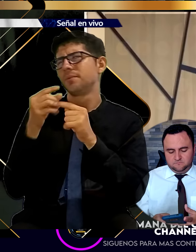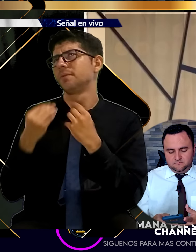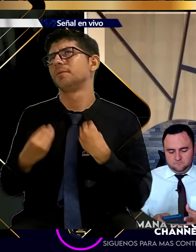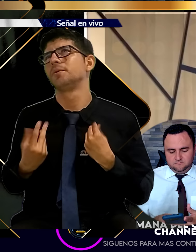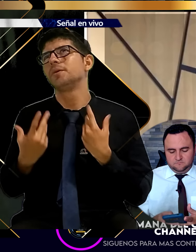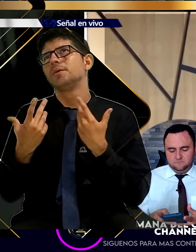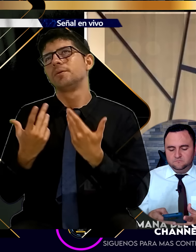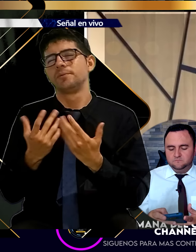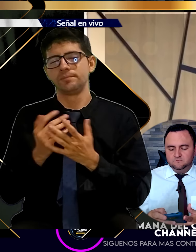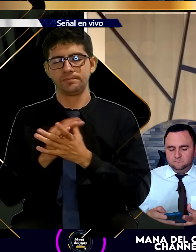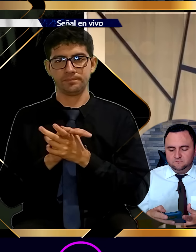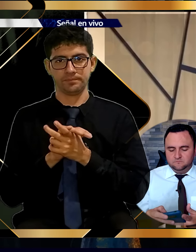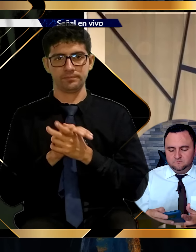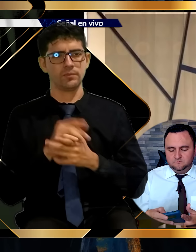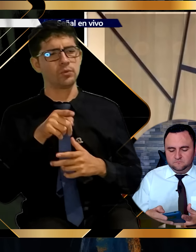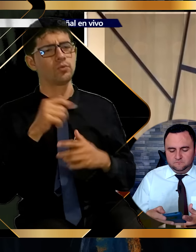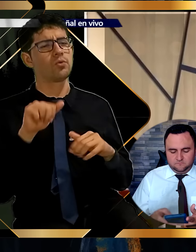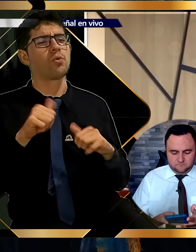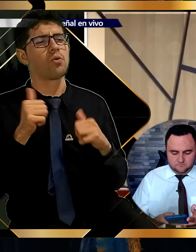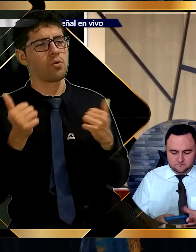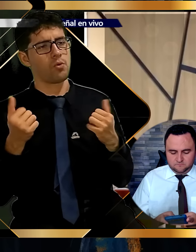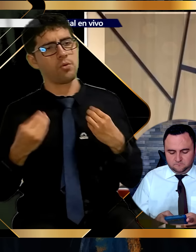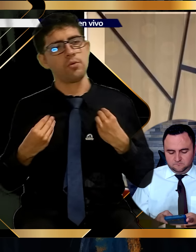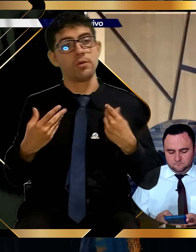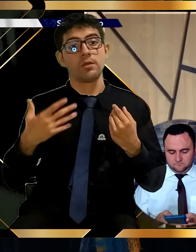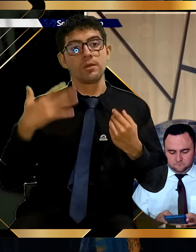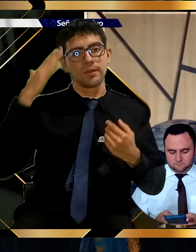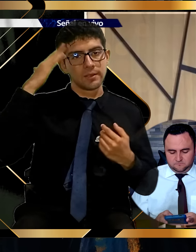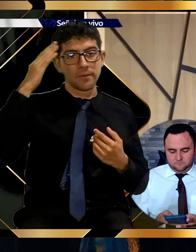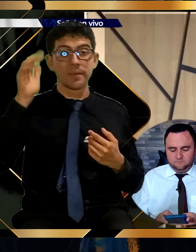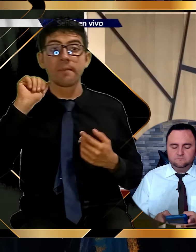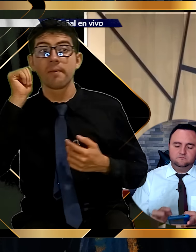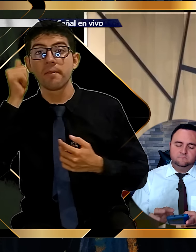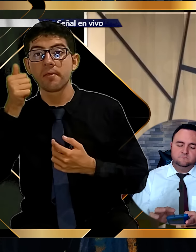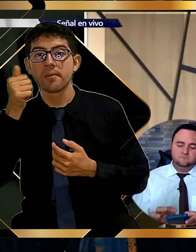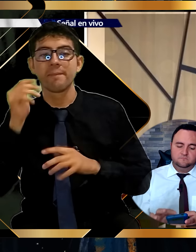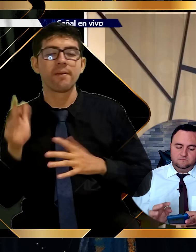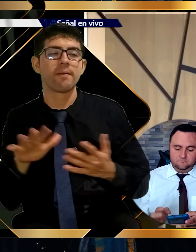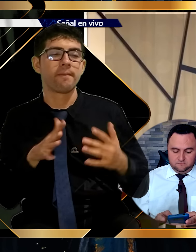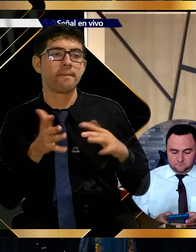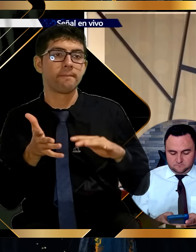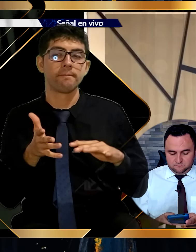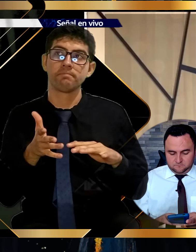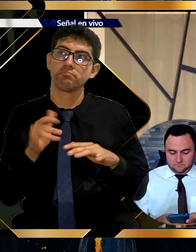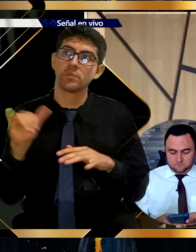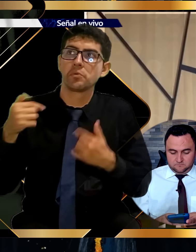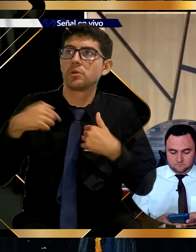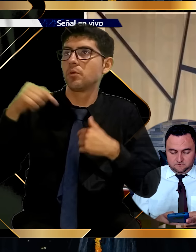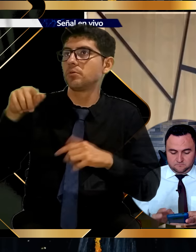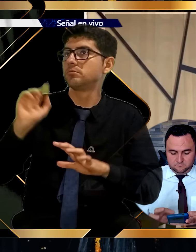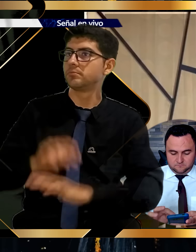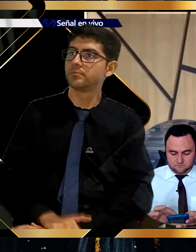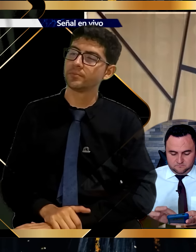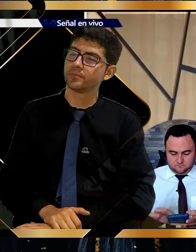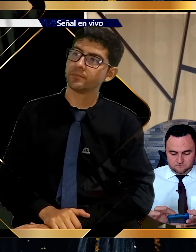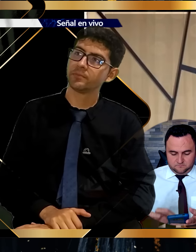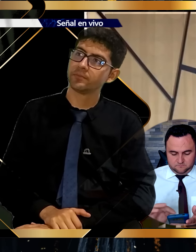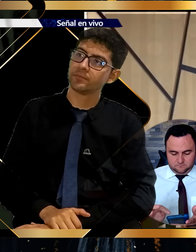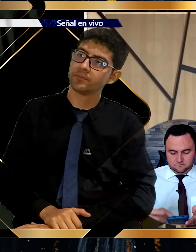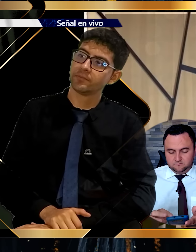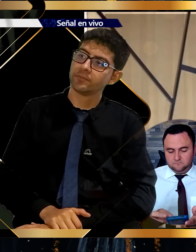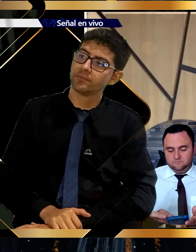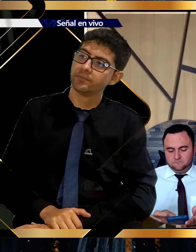Y te lo preguntan, ¿cómo vivirías tú si supieras que te mueres mañana? Pues igual que hoy. O sea,